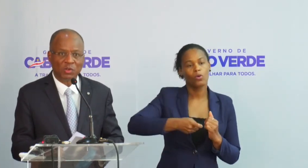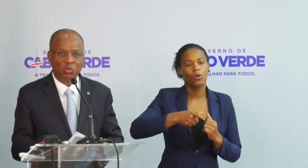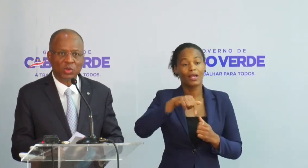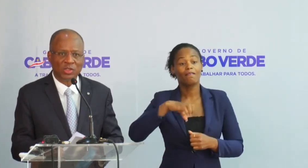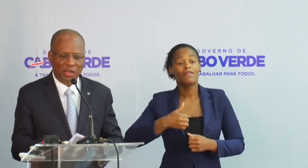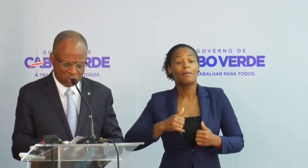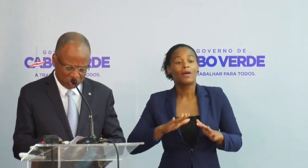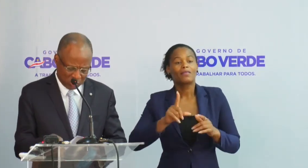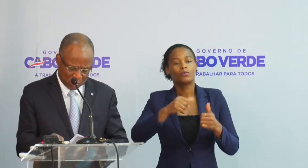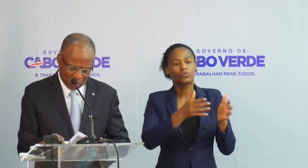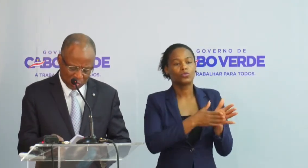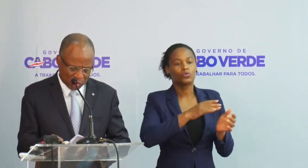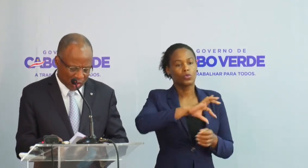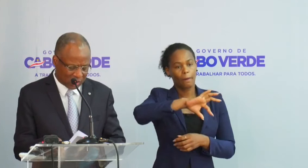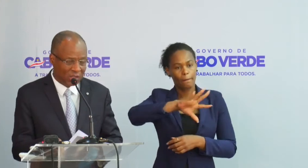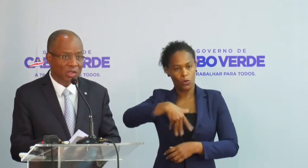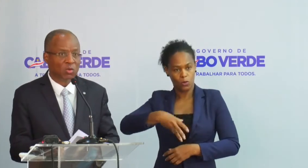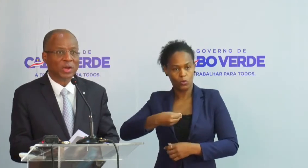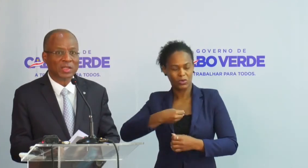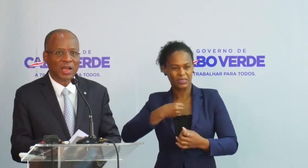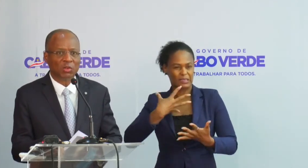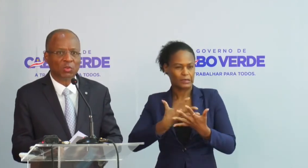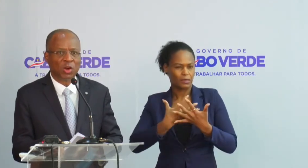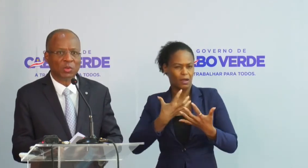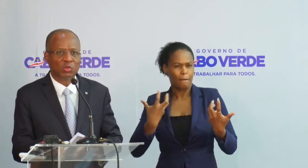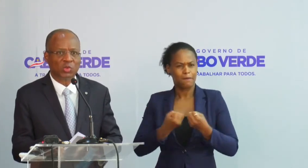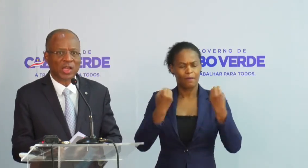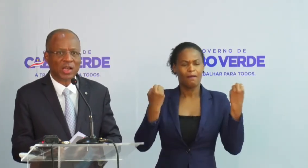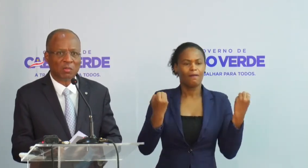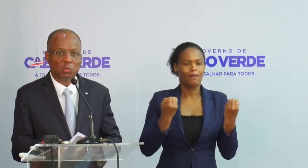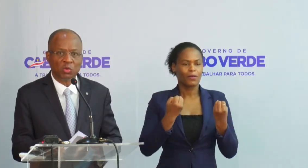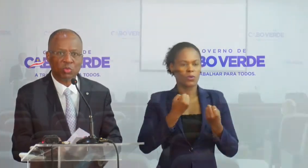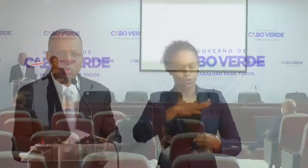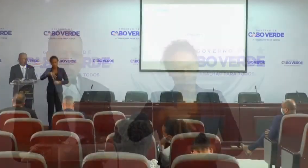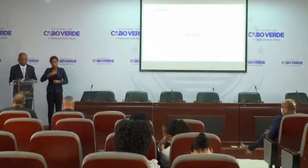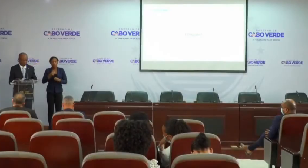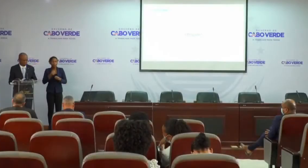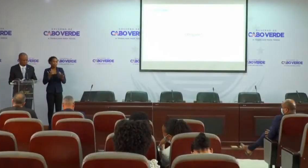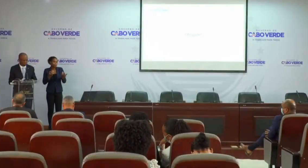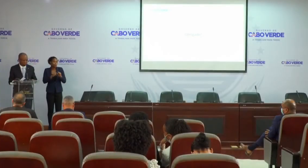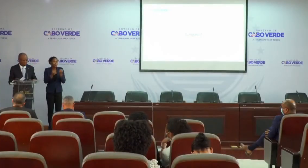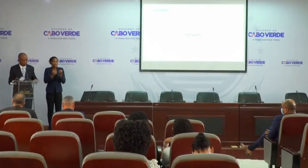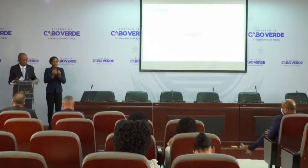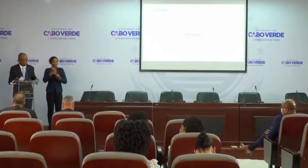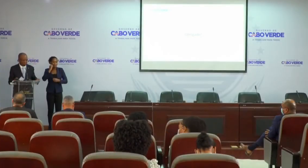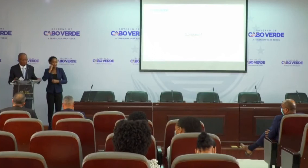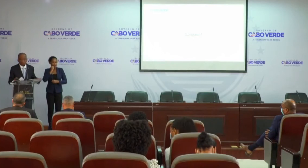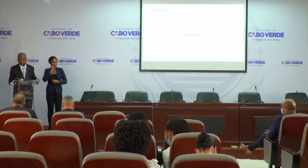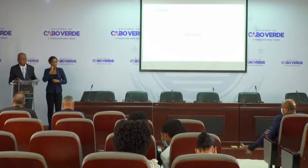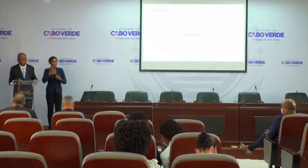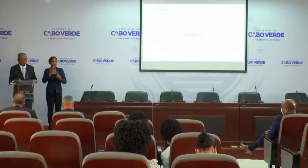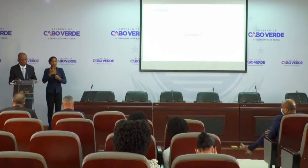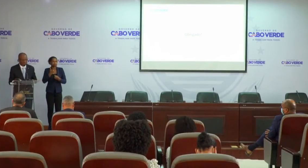Cabo Verde, mas no mundo inteiro, um choque humanitário, económico e social muito gravoso,